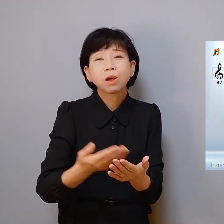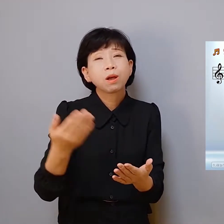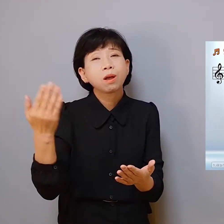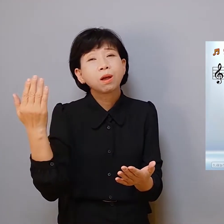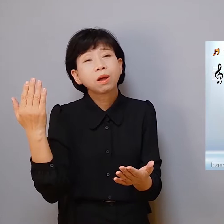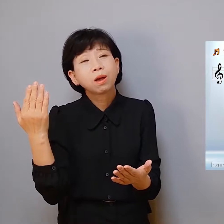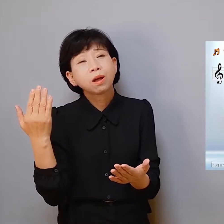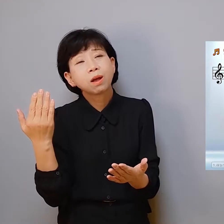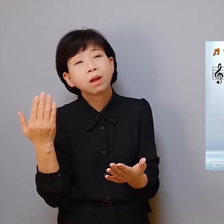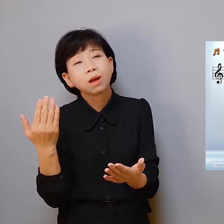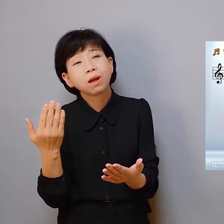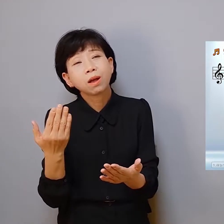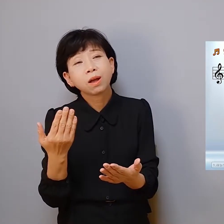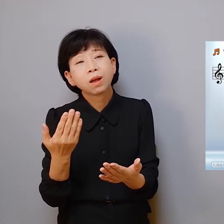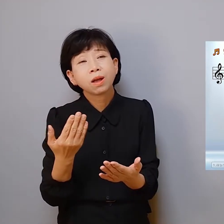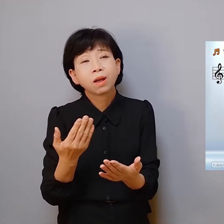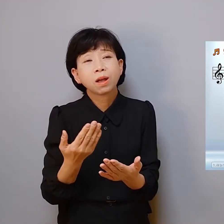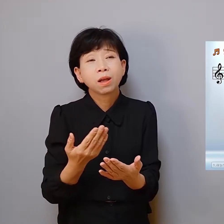주소서